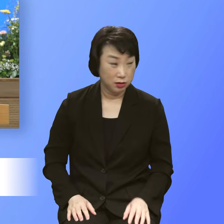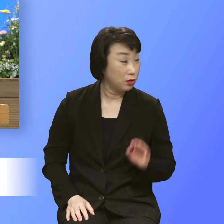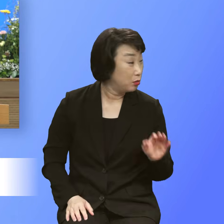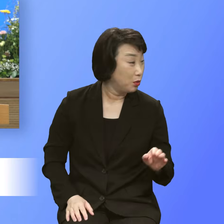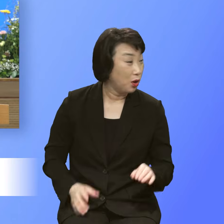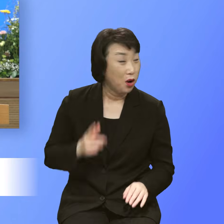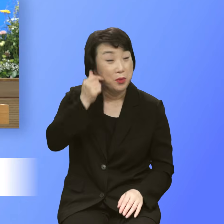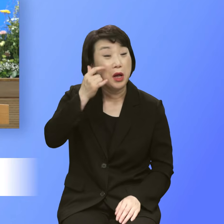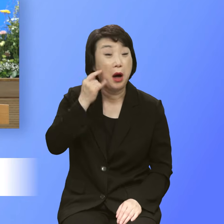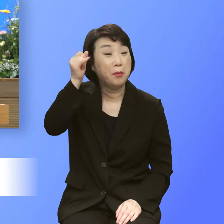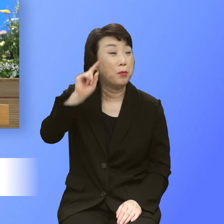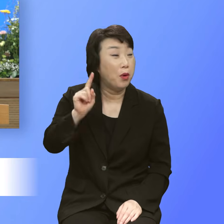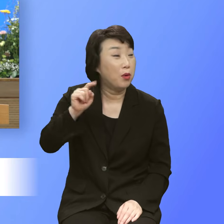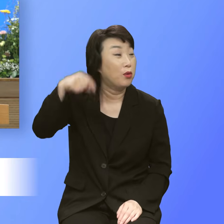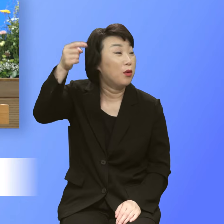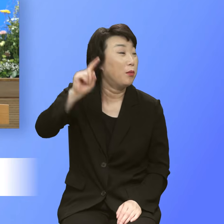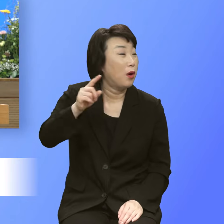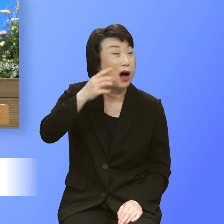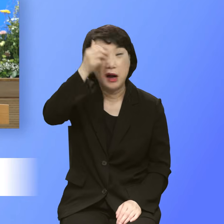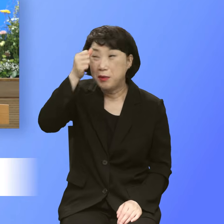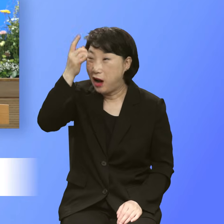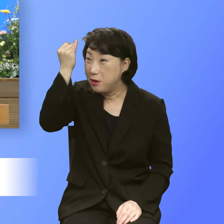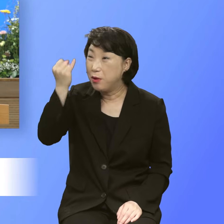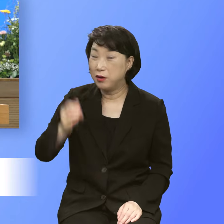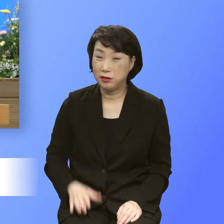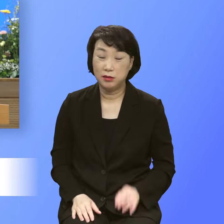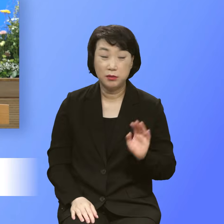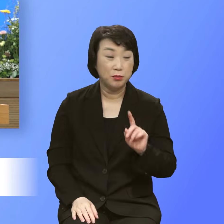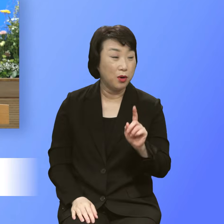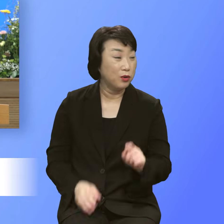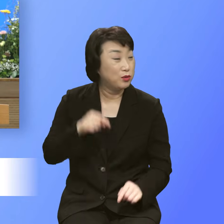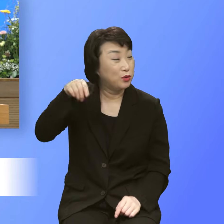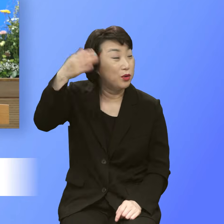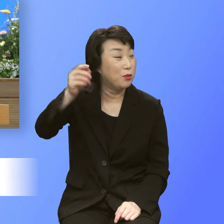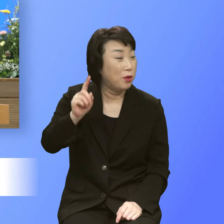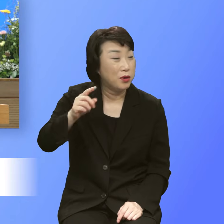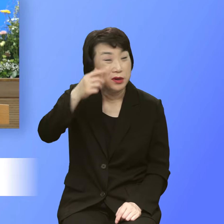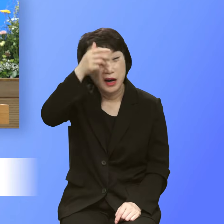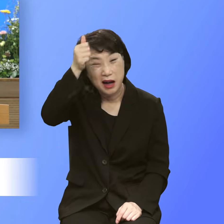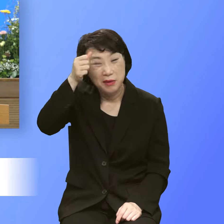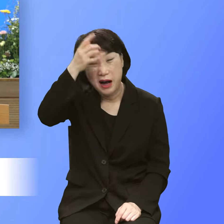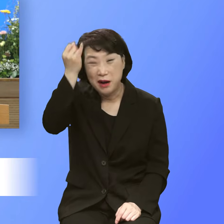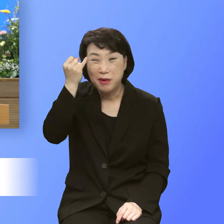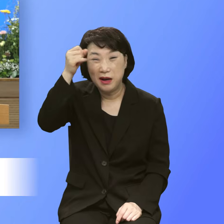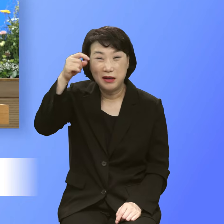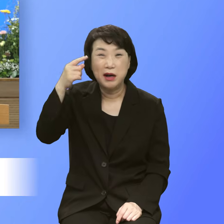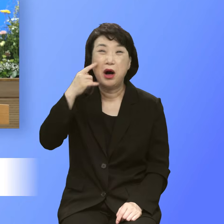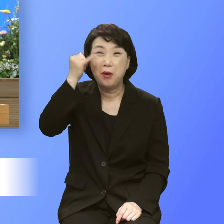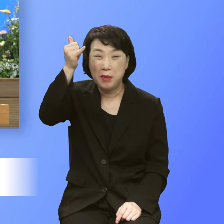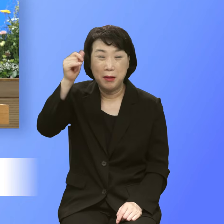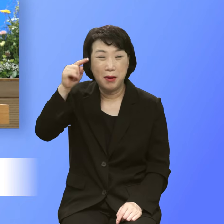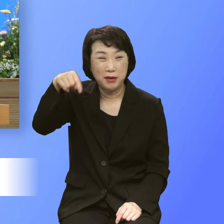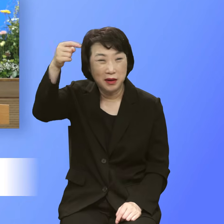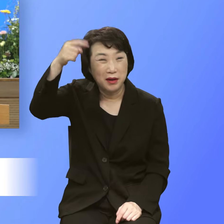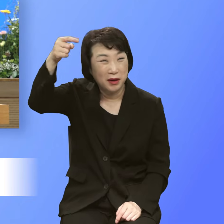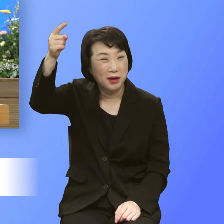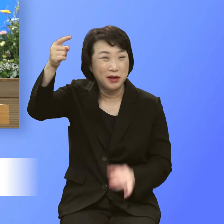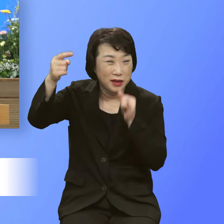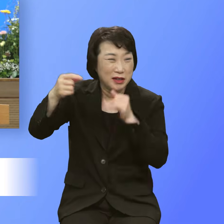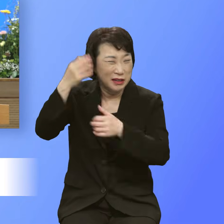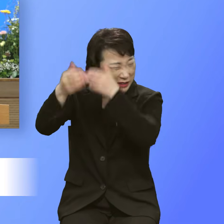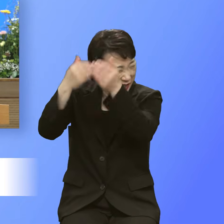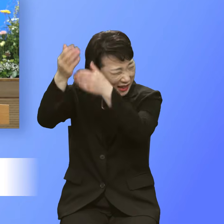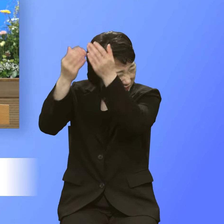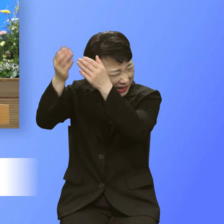할아버지 할머니세요. 할아버지 할머니는 그건 진주 할머니 진주 할아버지죠. 그럼 진주 할머니 진주 할아버지는 그건 고조 할아버지